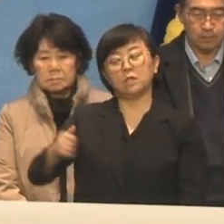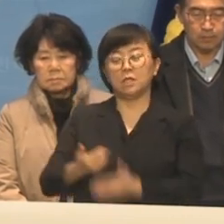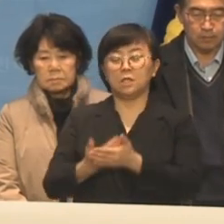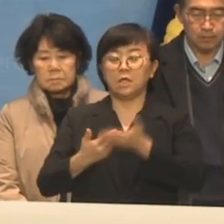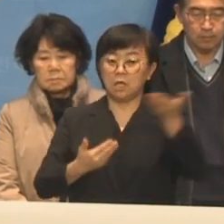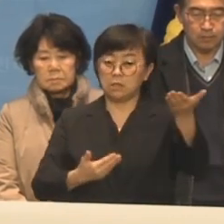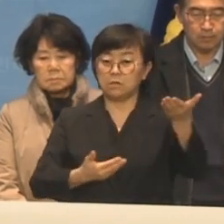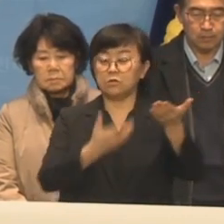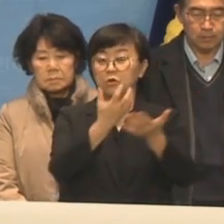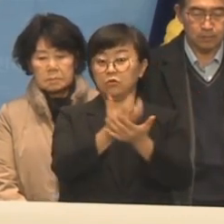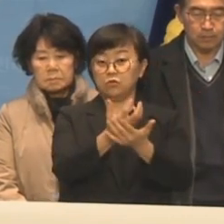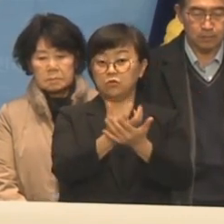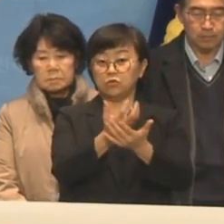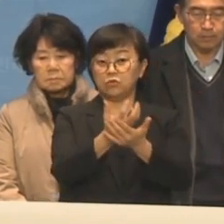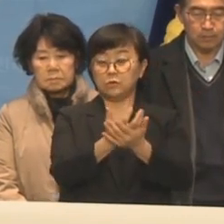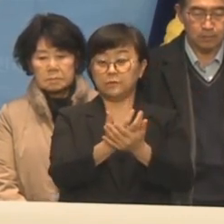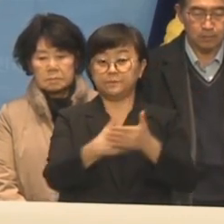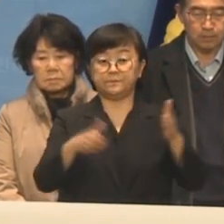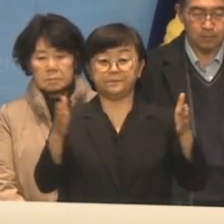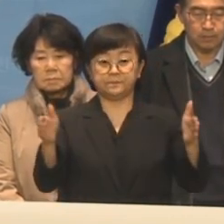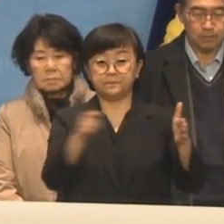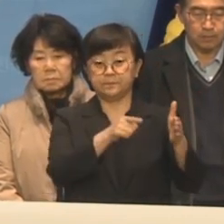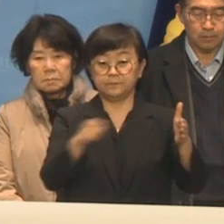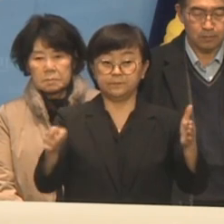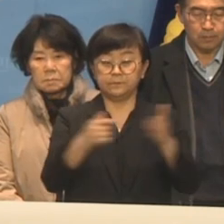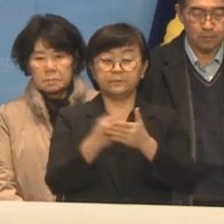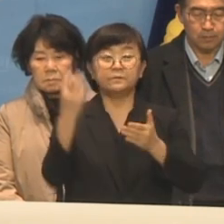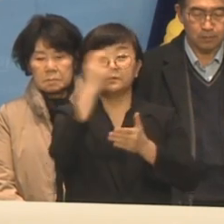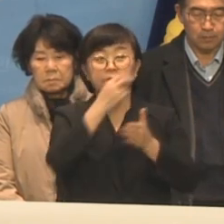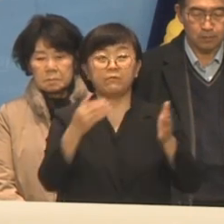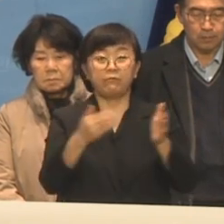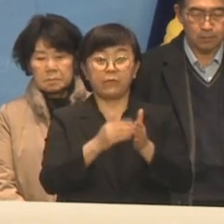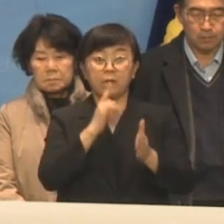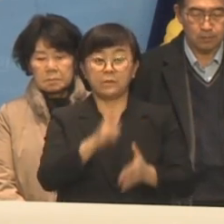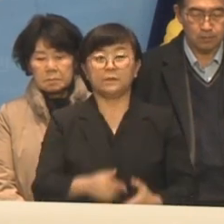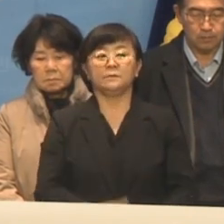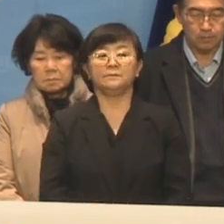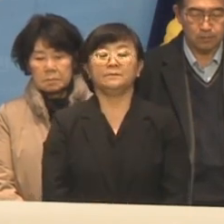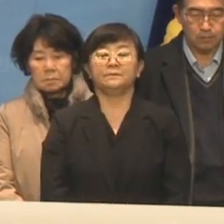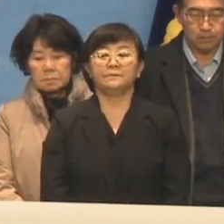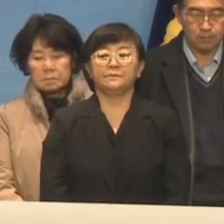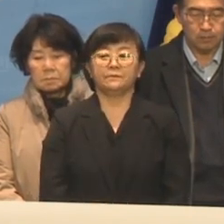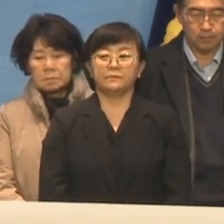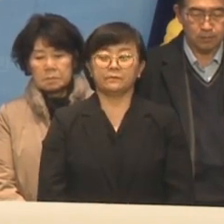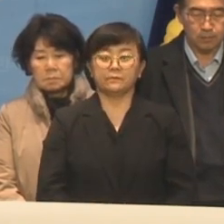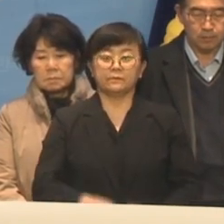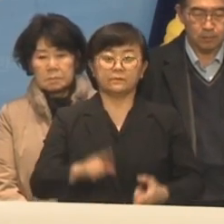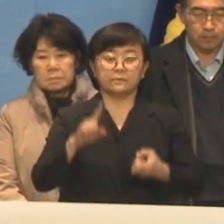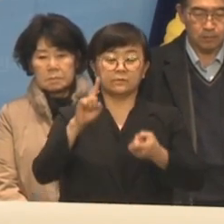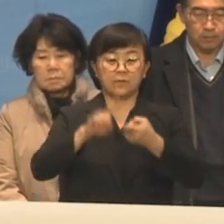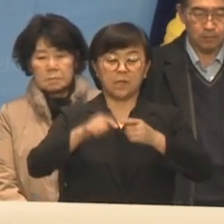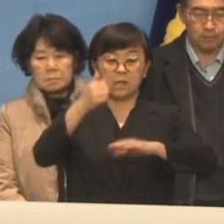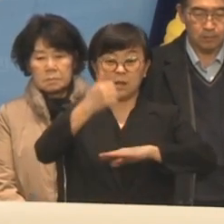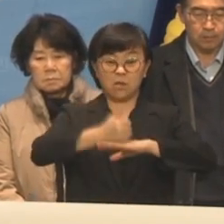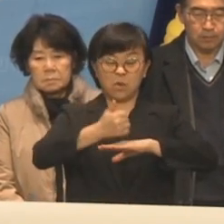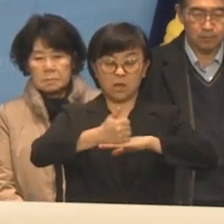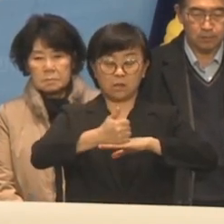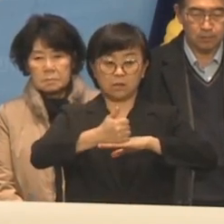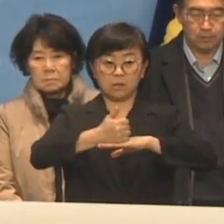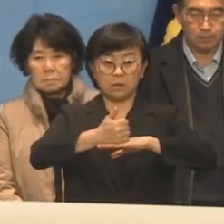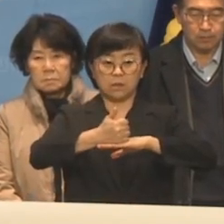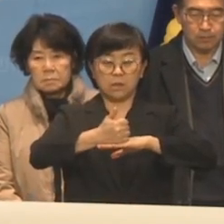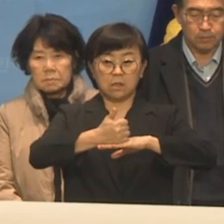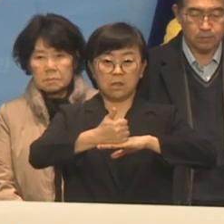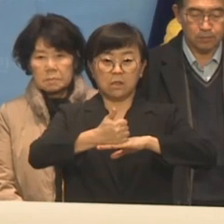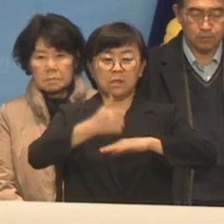그리고 제출하는 그러한 범위 내에서만 조사를 했다라고 하고요. 그러한 것들의 결과가 내부